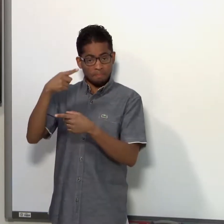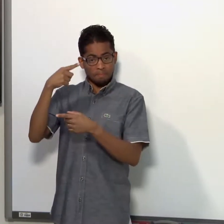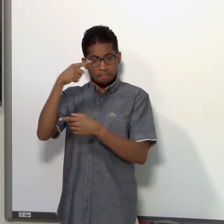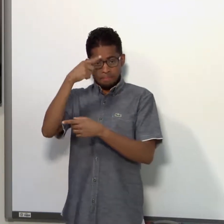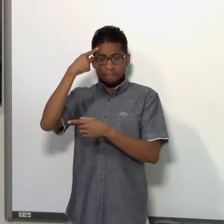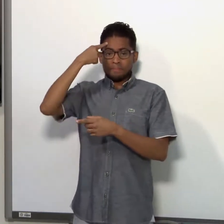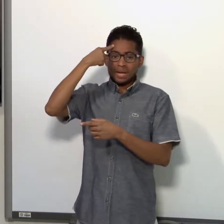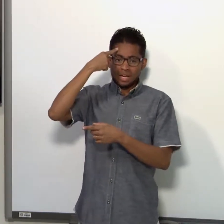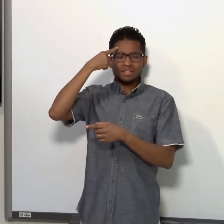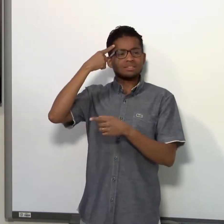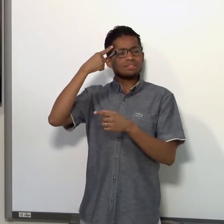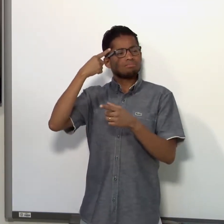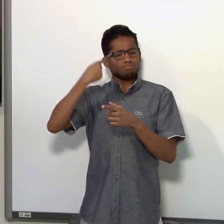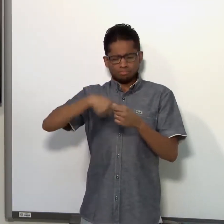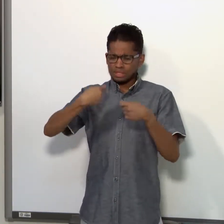Por que esse foco na oralização?